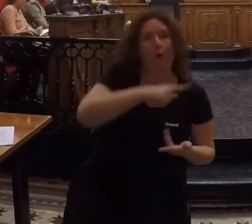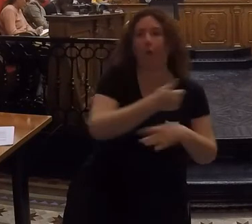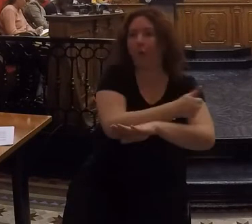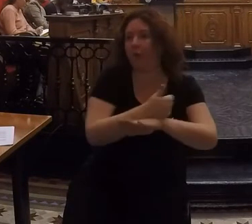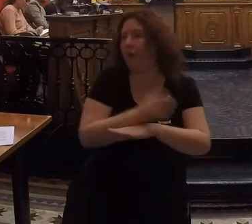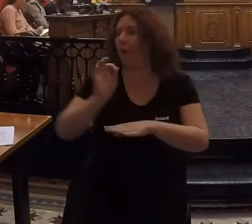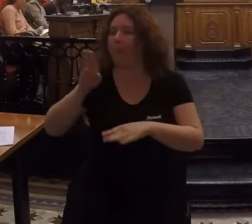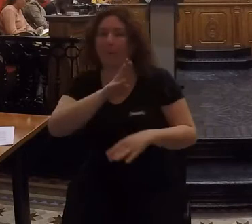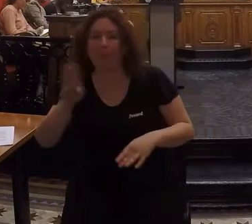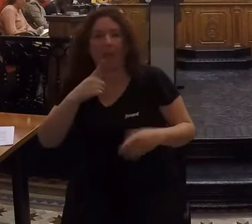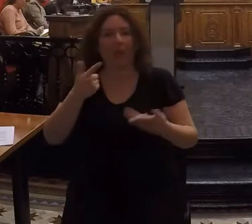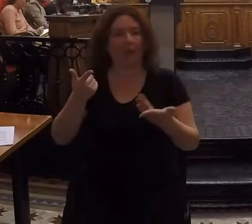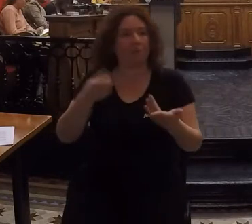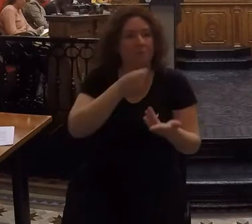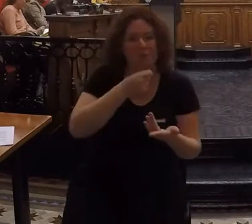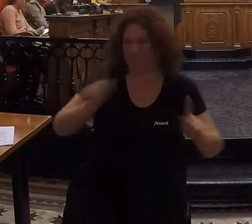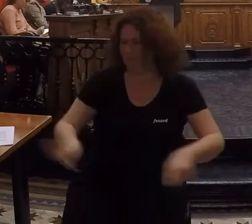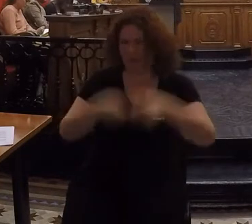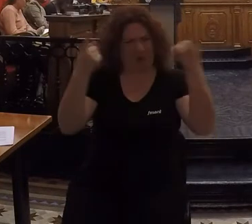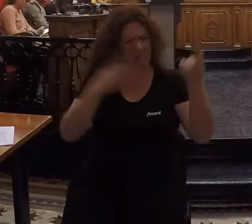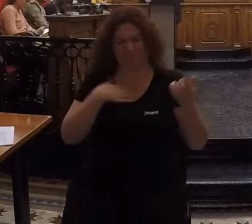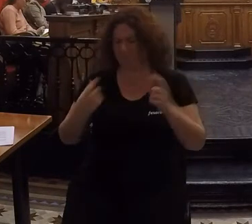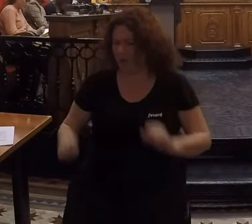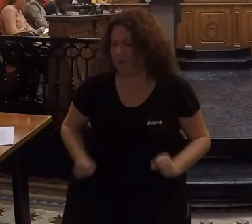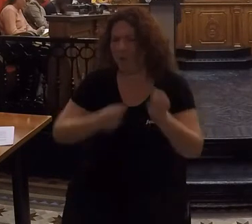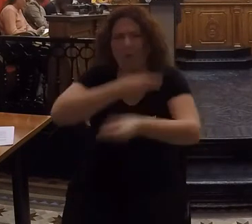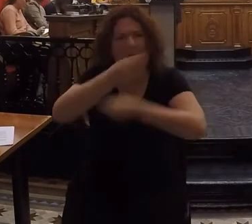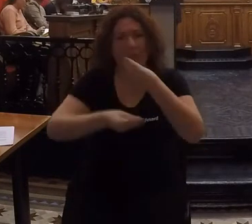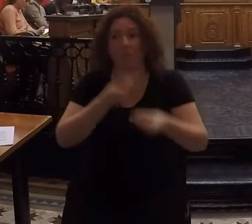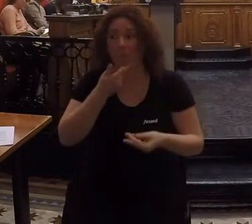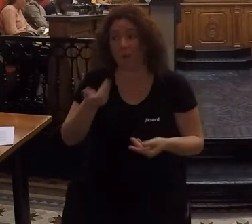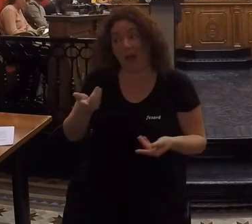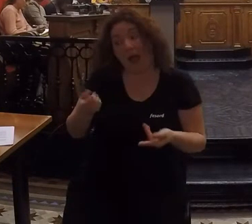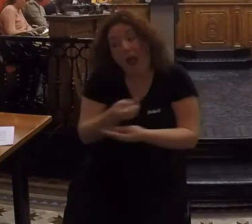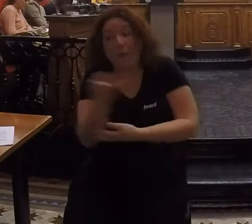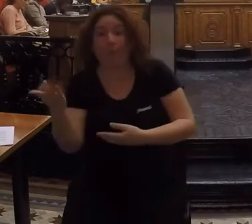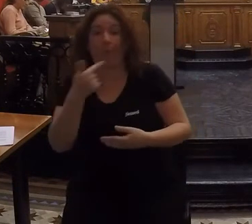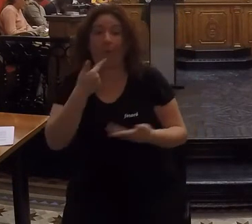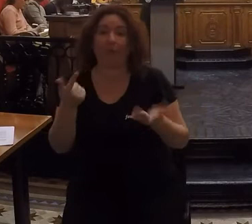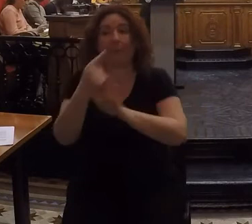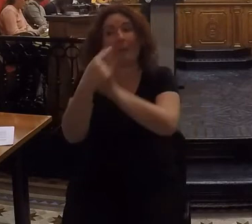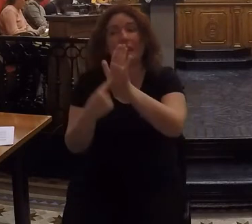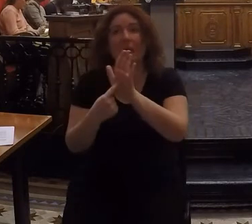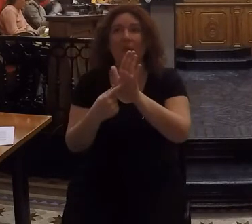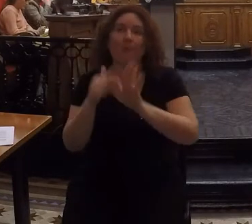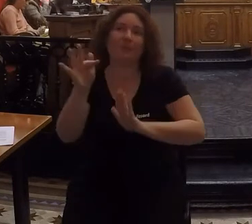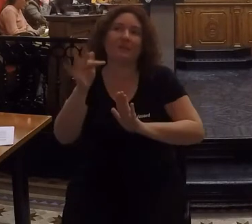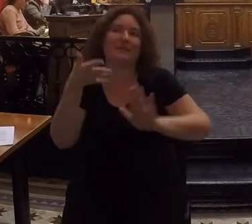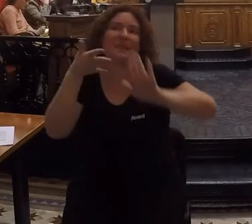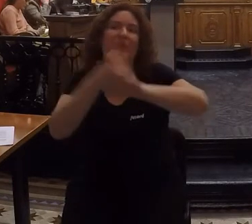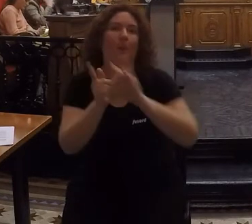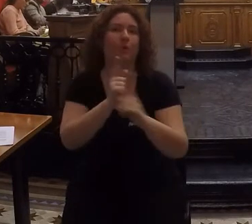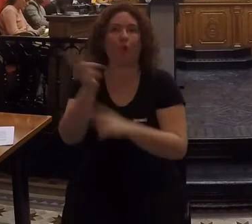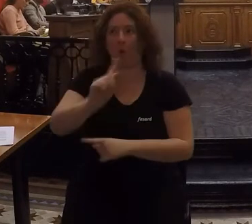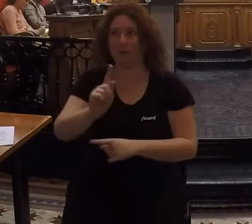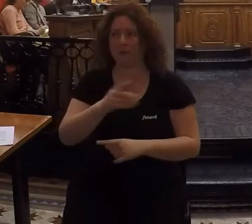Algunos, enclaustrados en el cajón de su inoperancia, se esfuerzan en repetir que proponer medidas positivas para Elche no es ser oposición. Y se